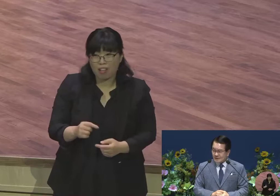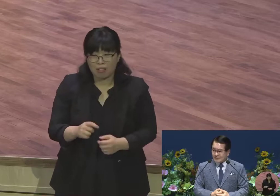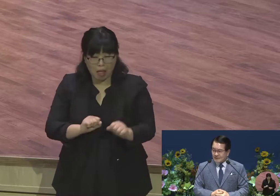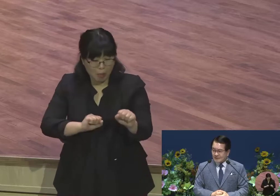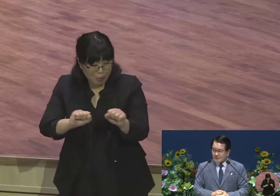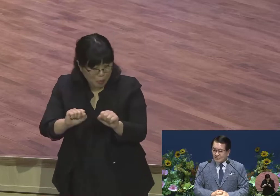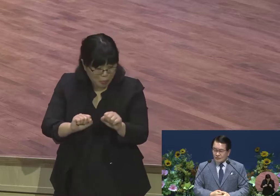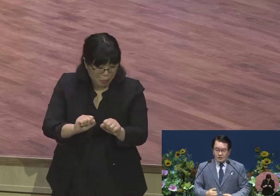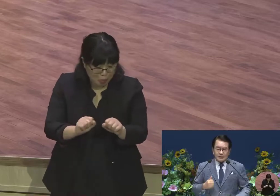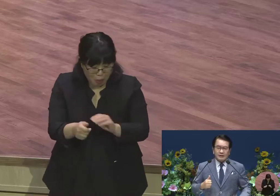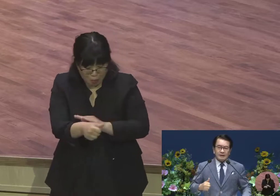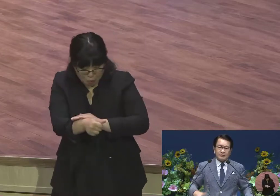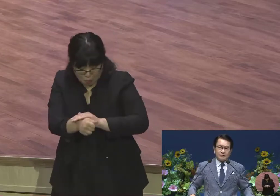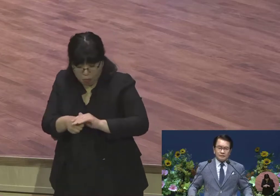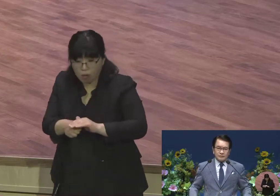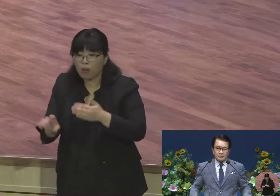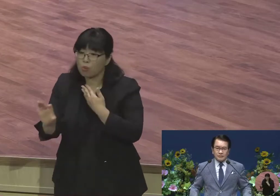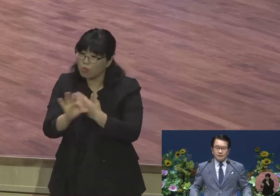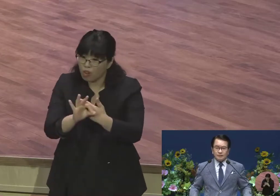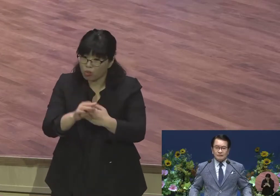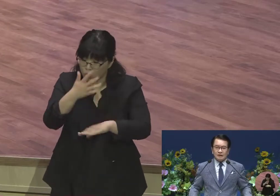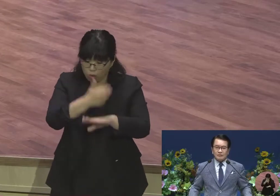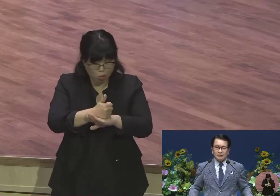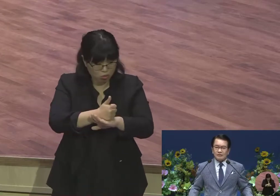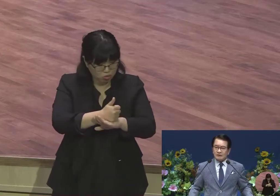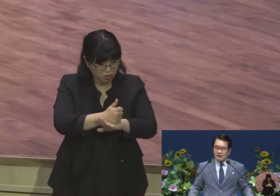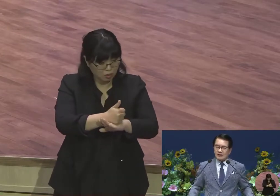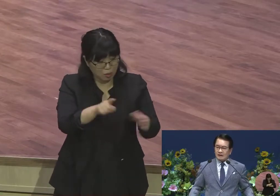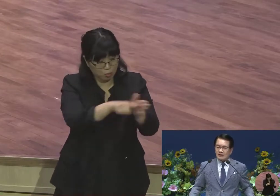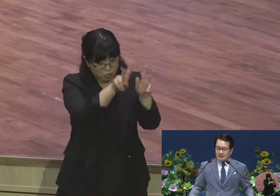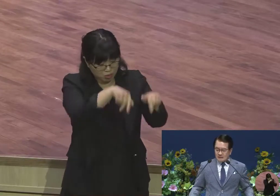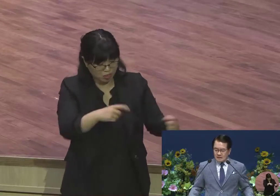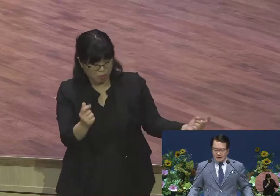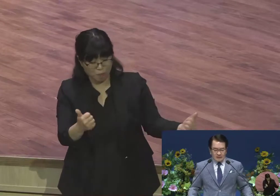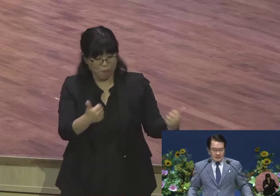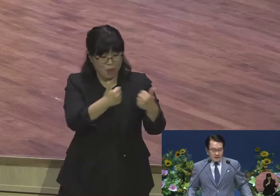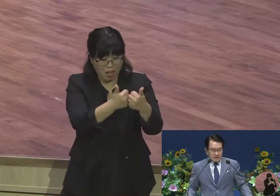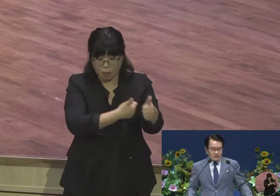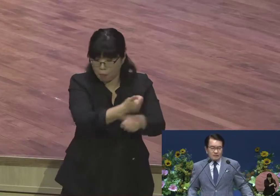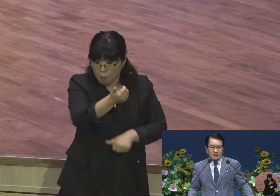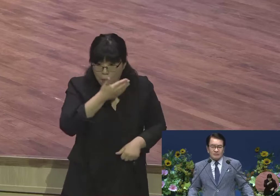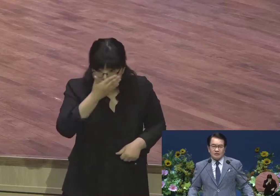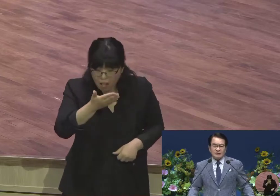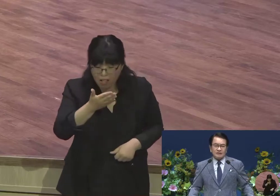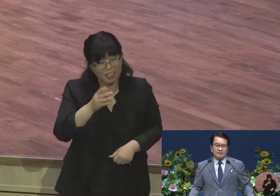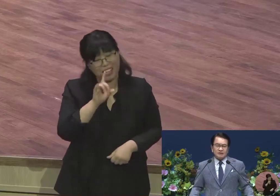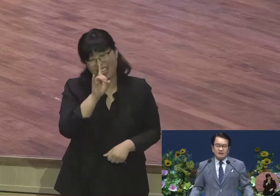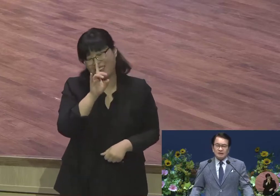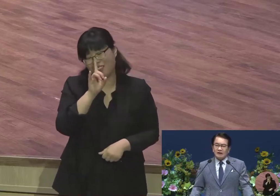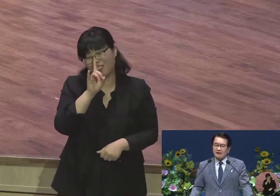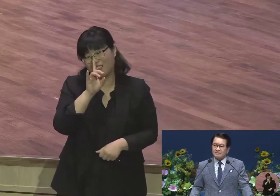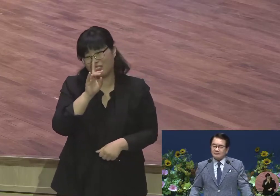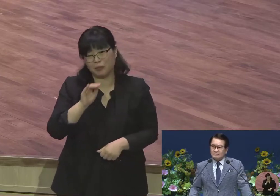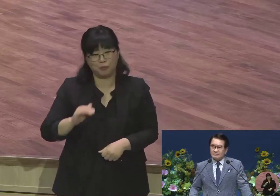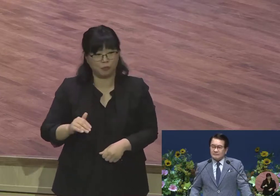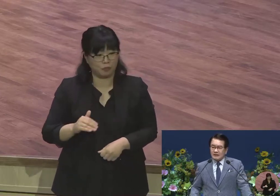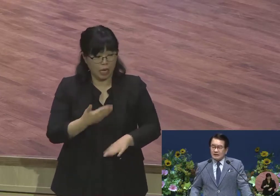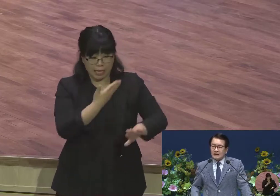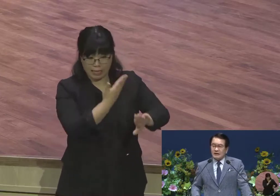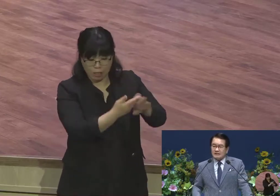아멘 그렇게 해야 돼요. 불신자가 볼 때도 야 예수님 사람 멋지다